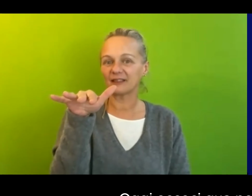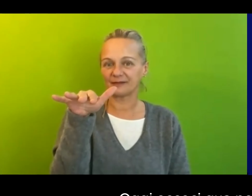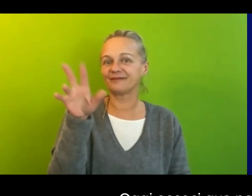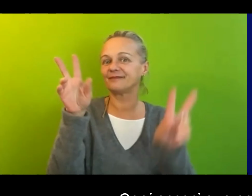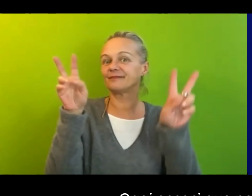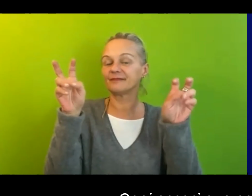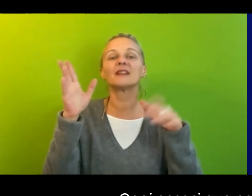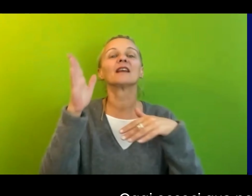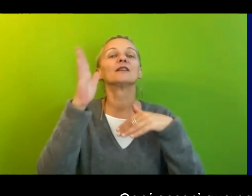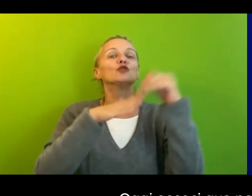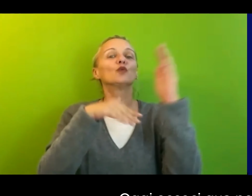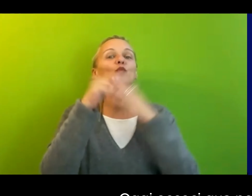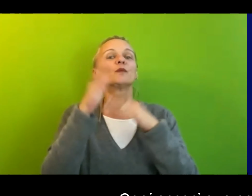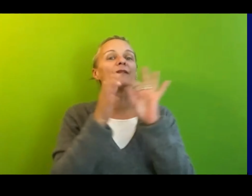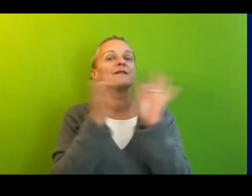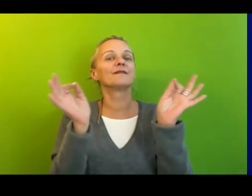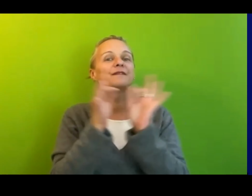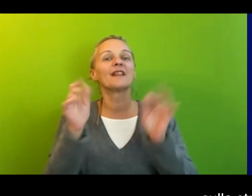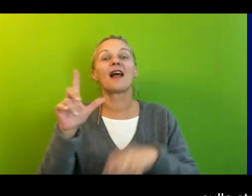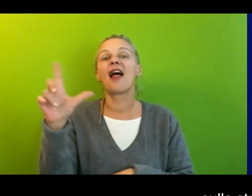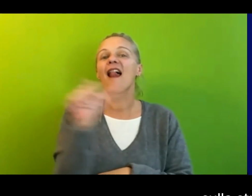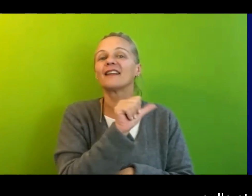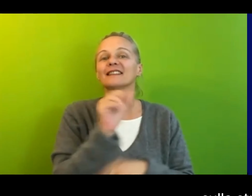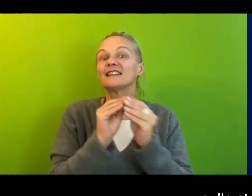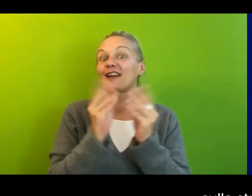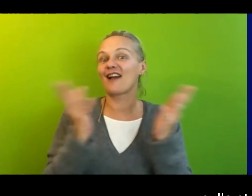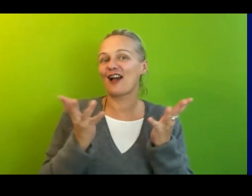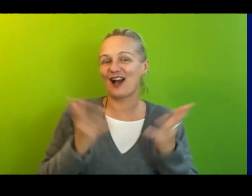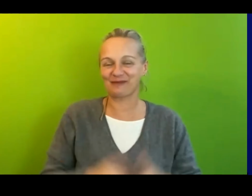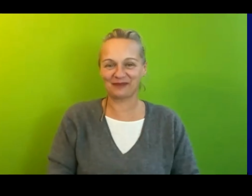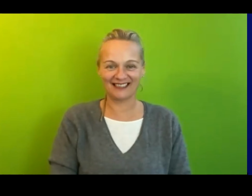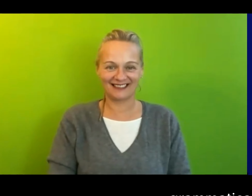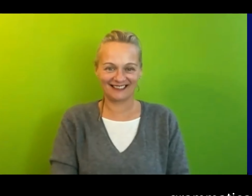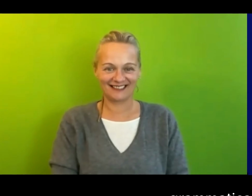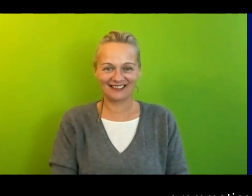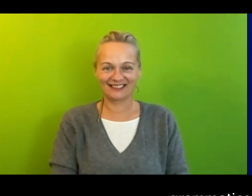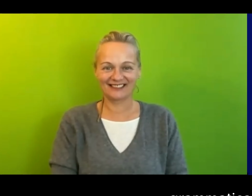Oggi eccoci qua per una nuova pillola sulla struttura